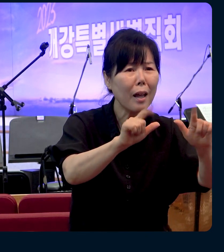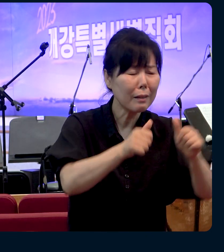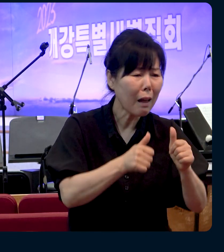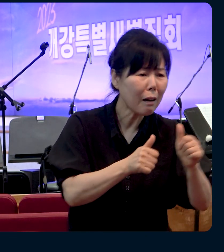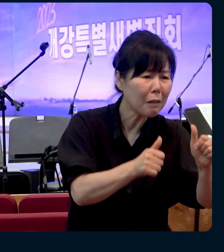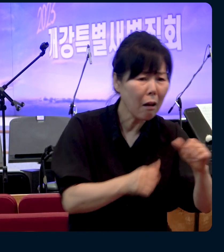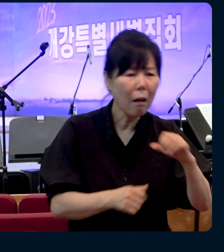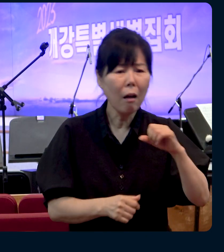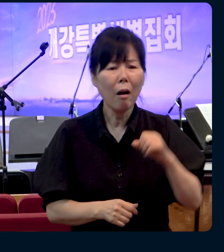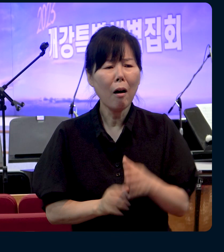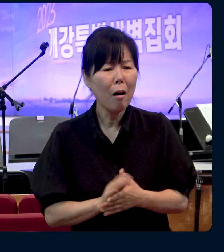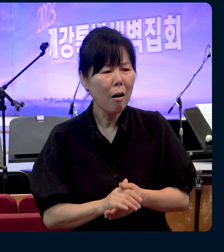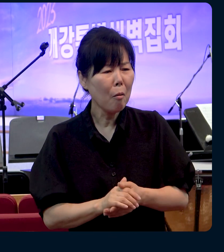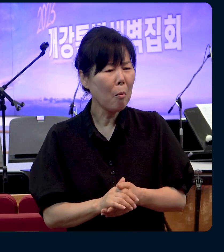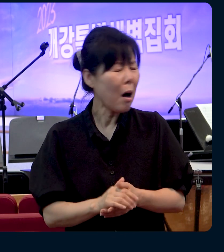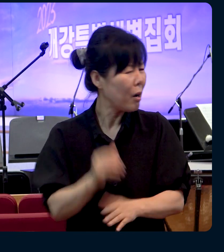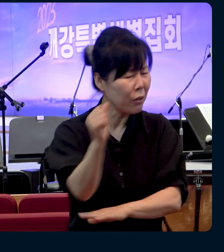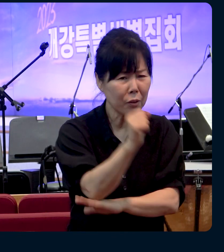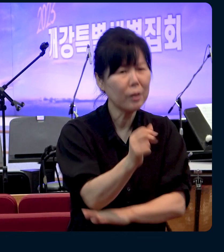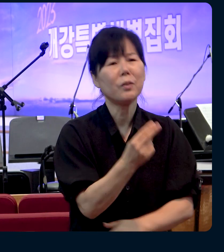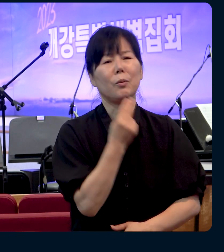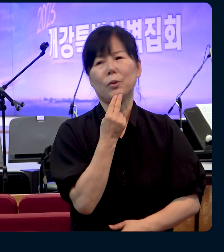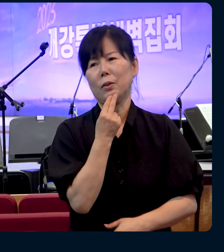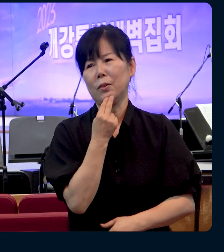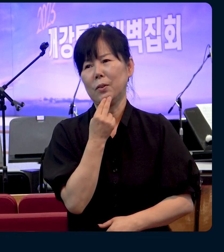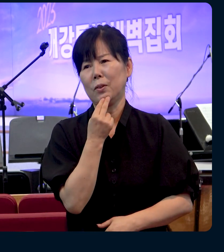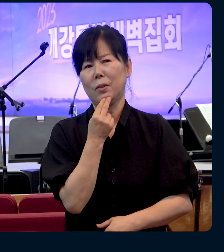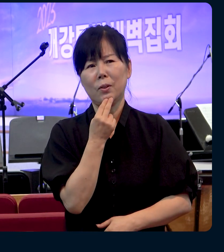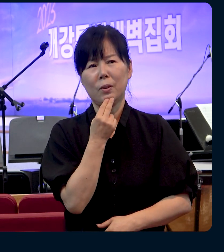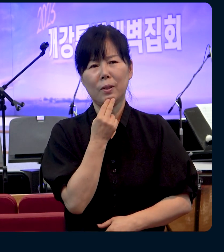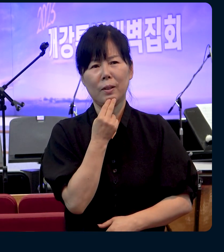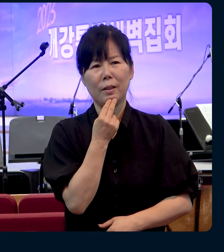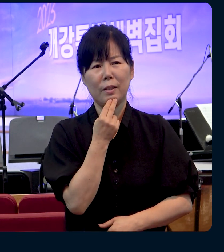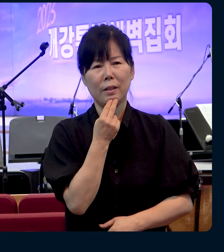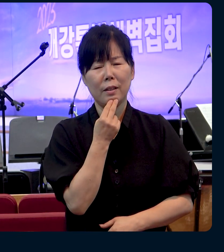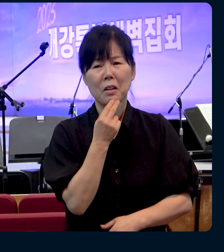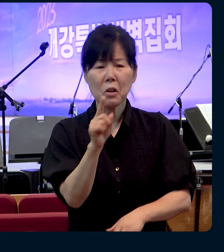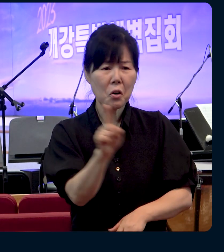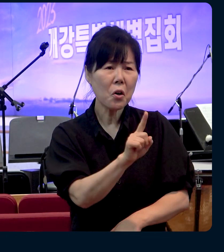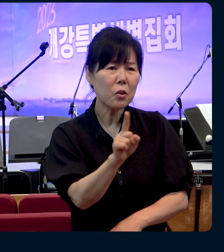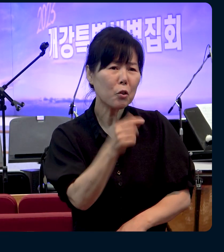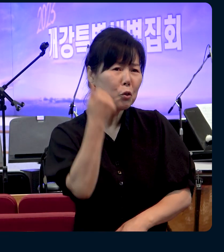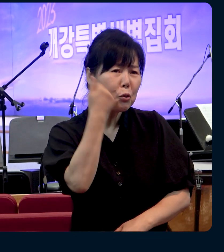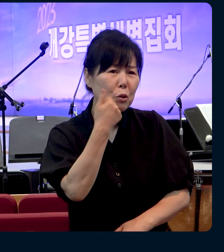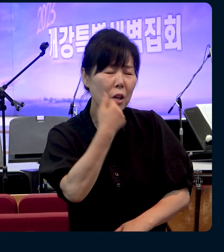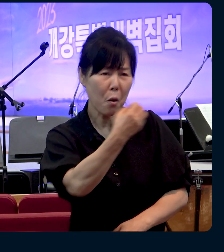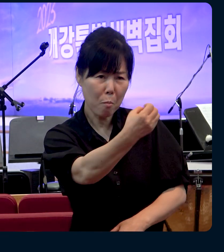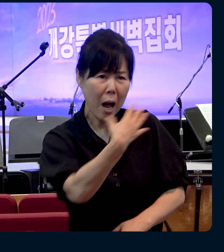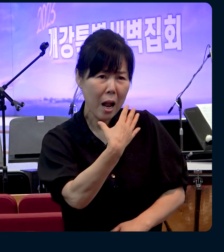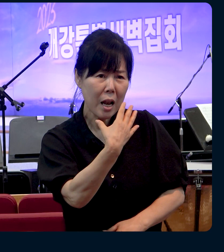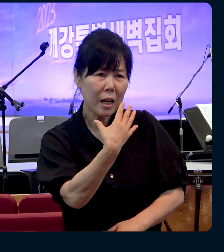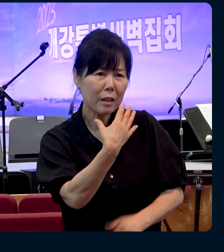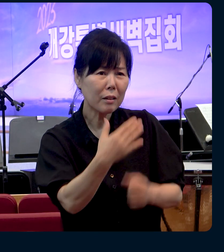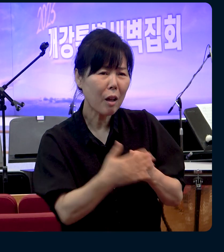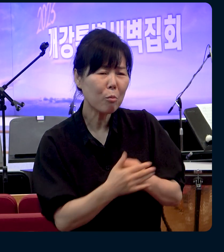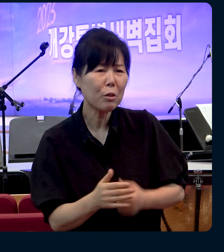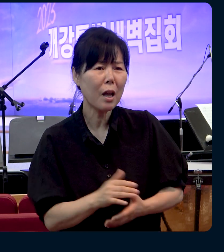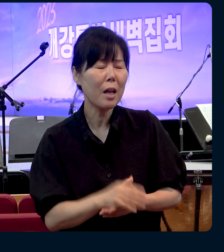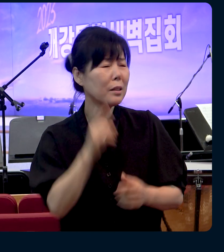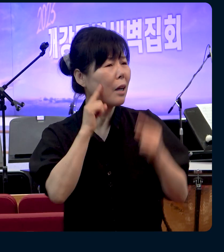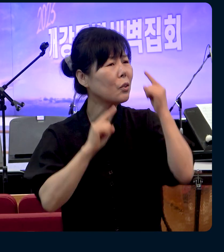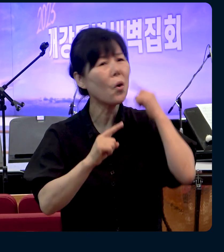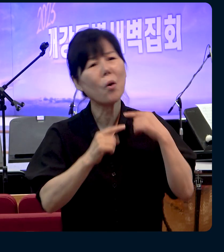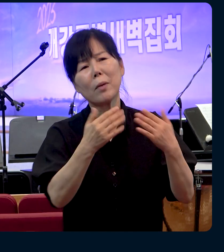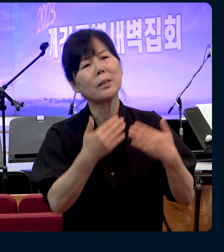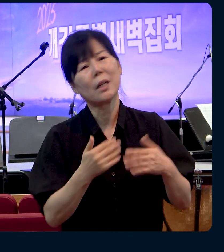상황에 따라 왔다 갔다 하지 않는다는 거예요. 사람의 말, 어떤 시류에 이렇게 왔다